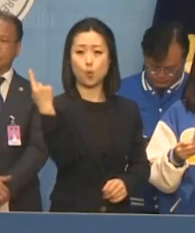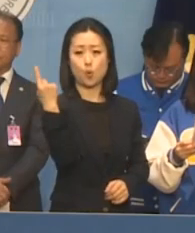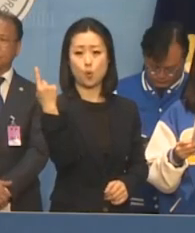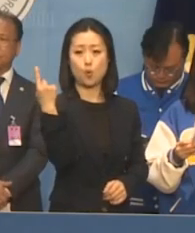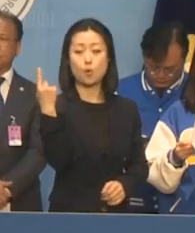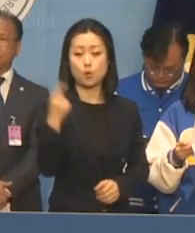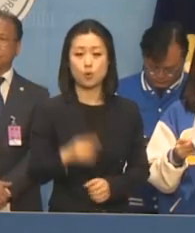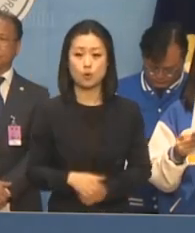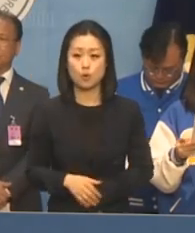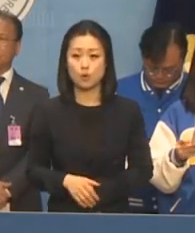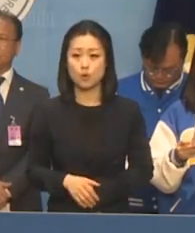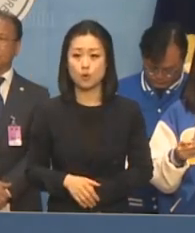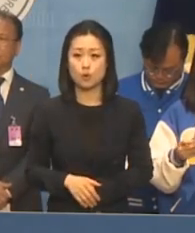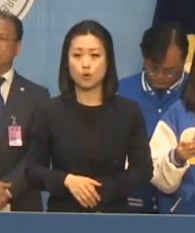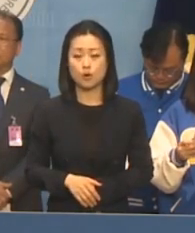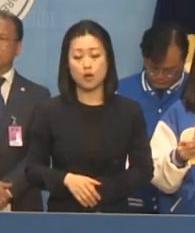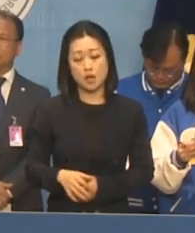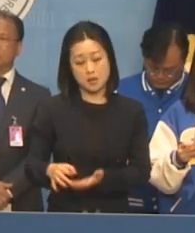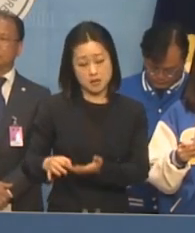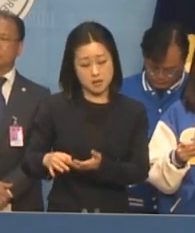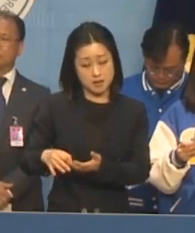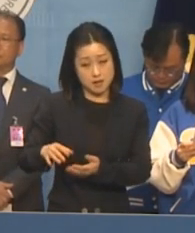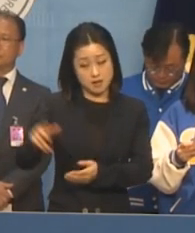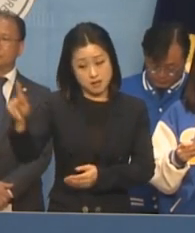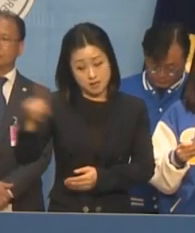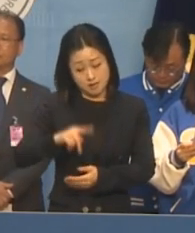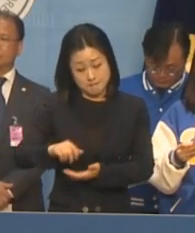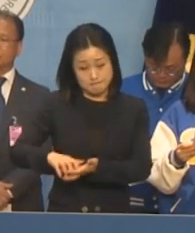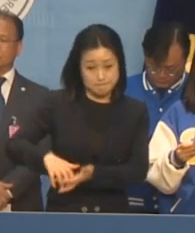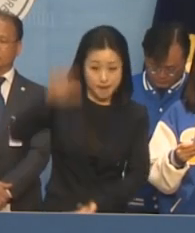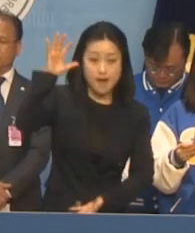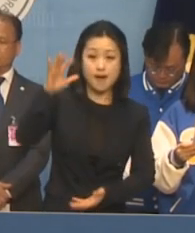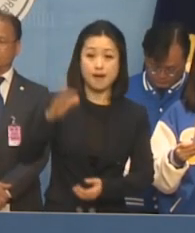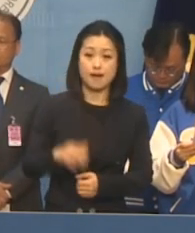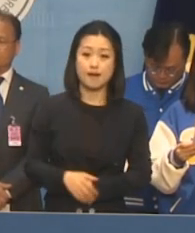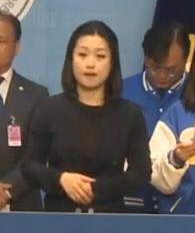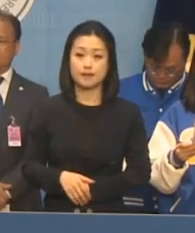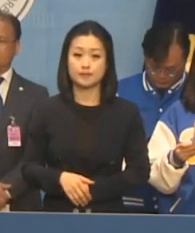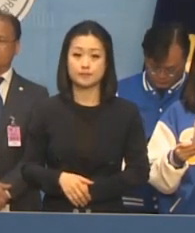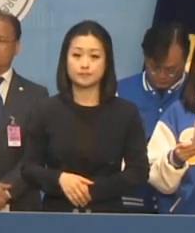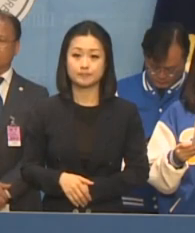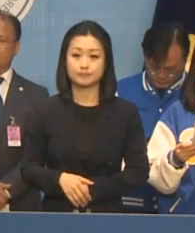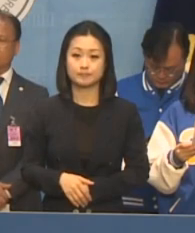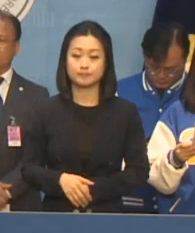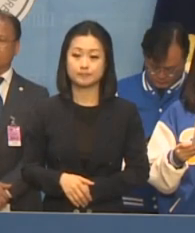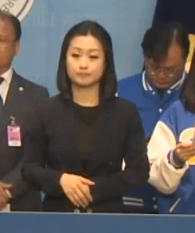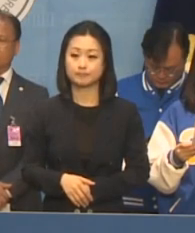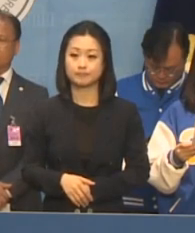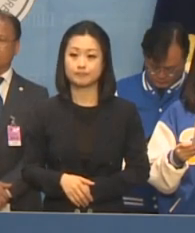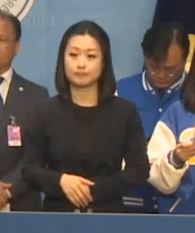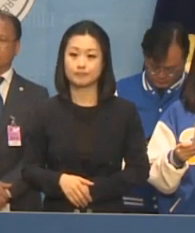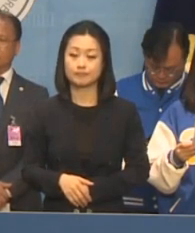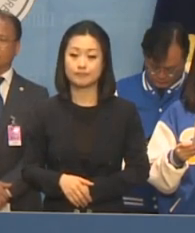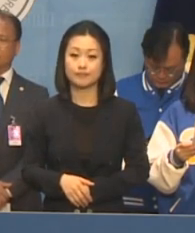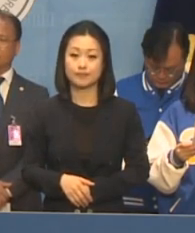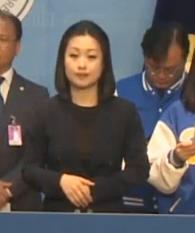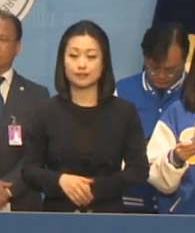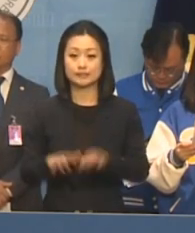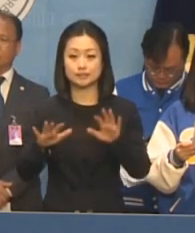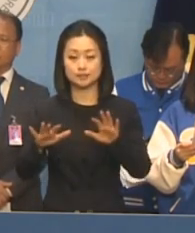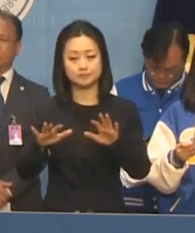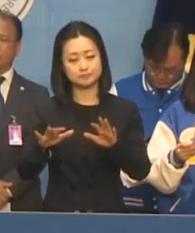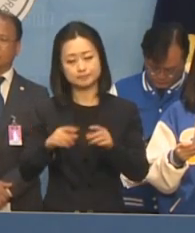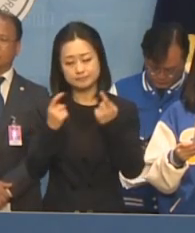110조 조로 훌쩍 넘어 연일 종정 기록을 갱신하고 있습니다 한계 상황에